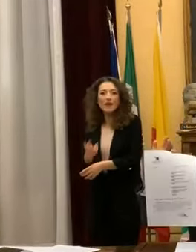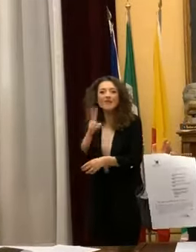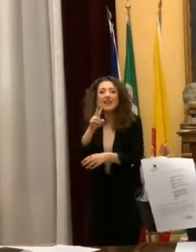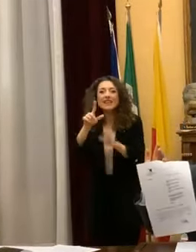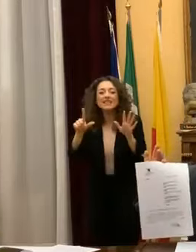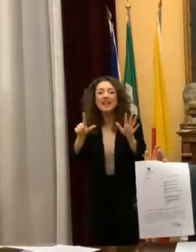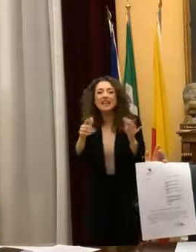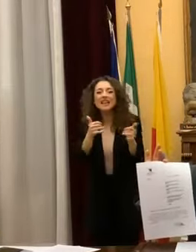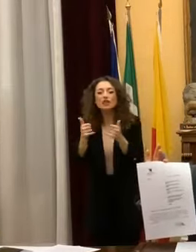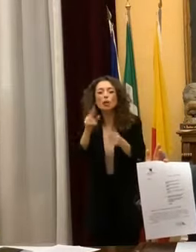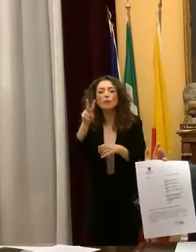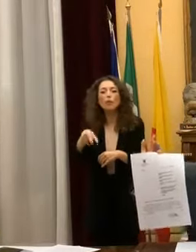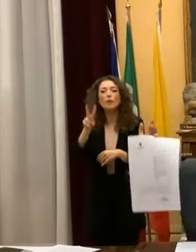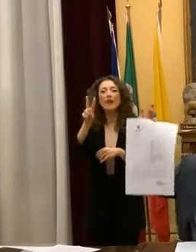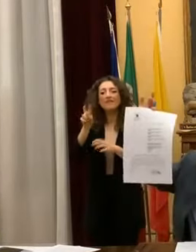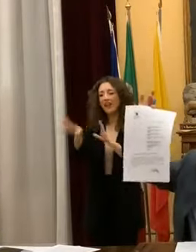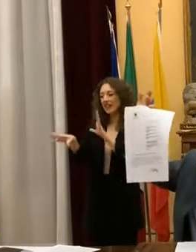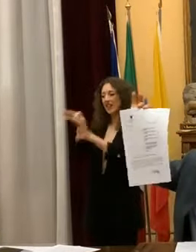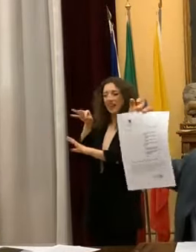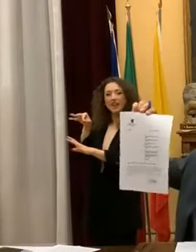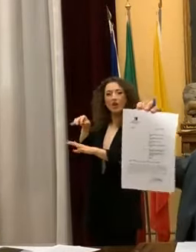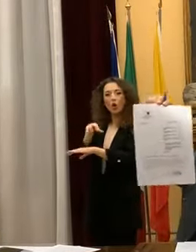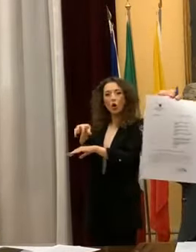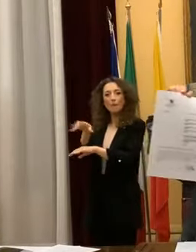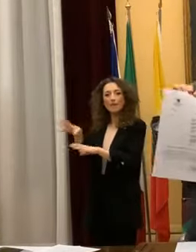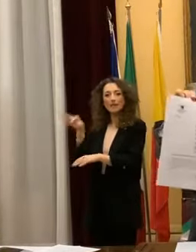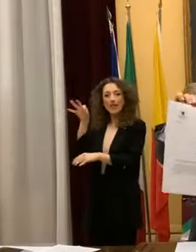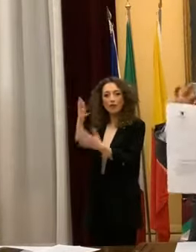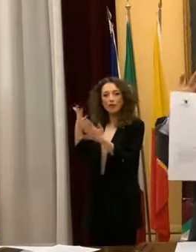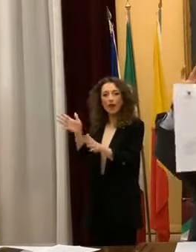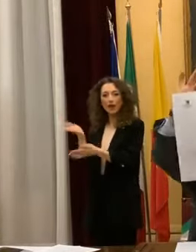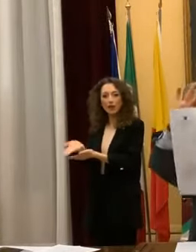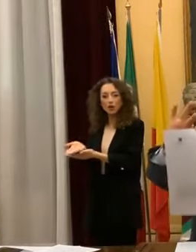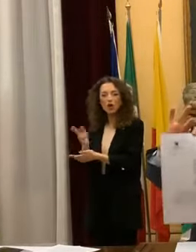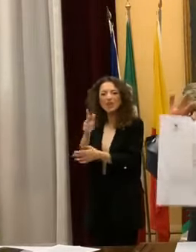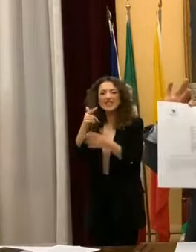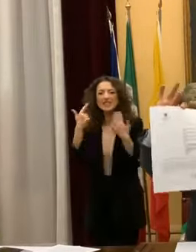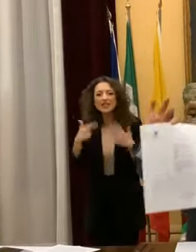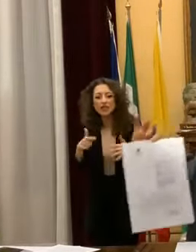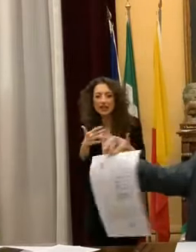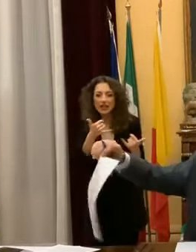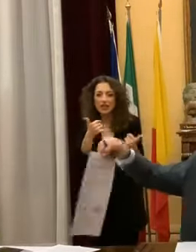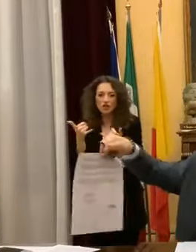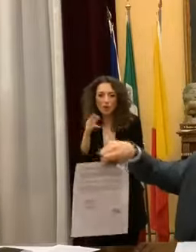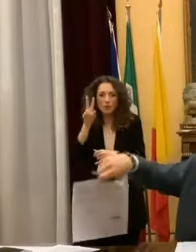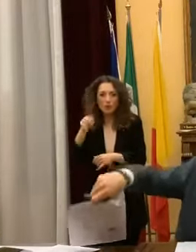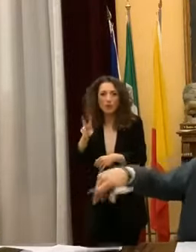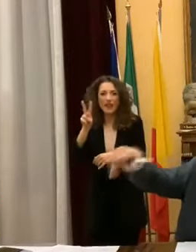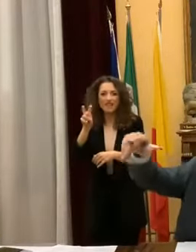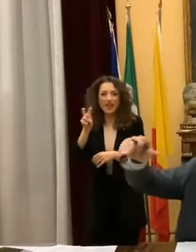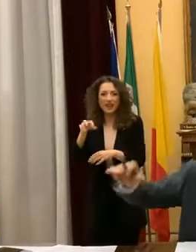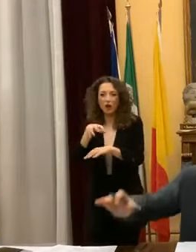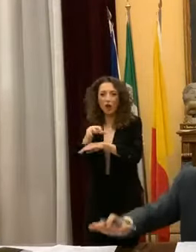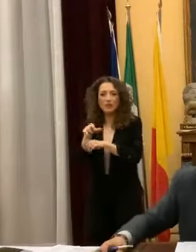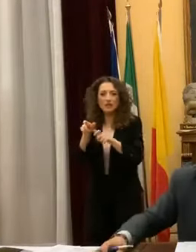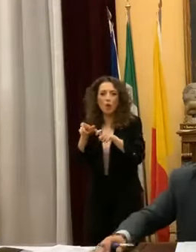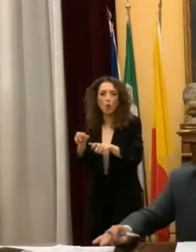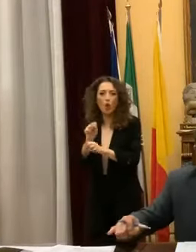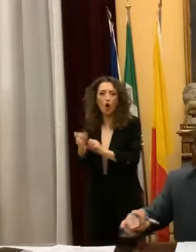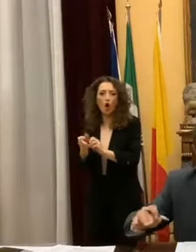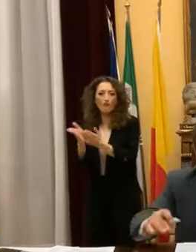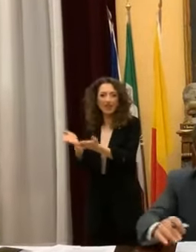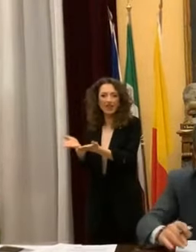2020. Questo ci tenga a precisarlo. 17 dicembre 2020.